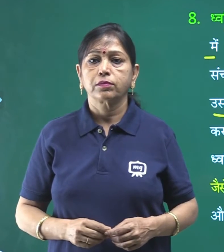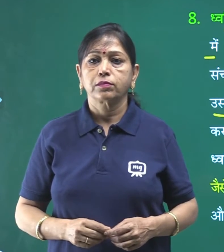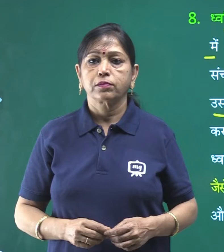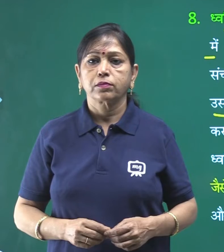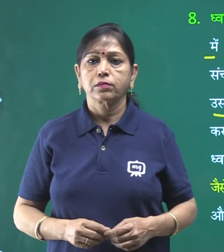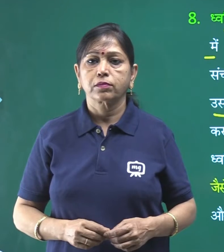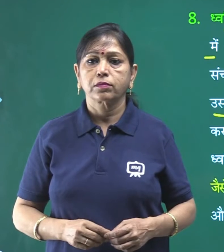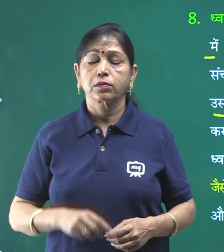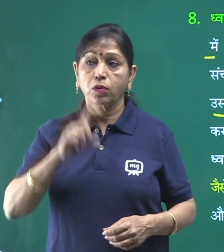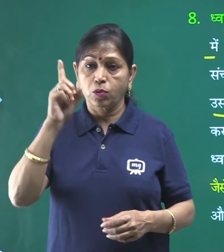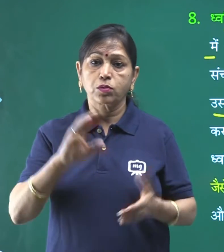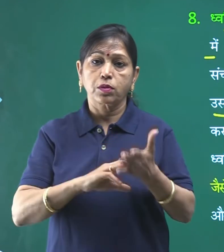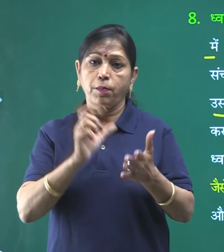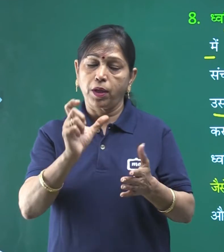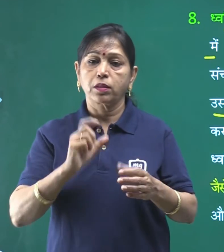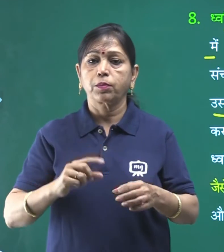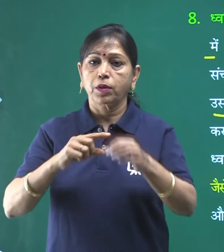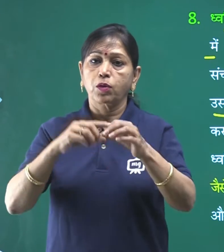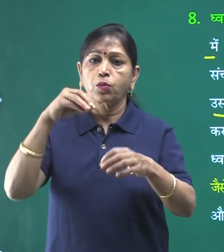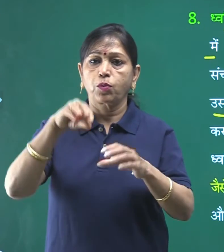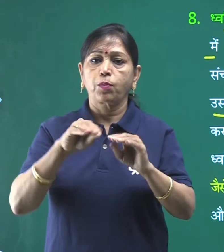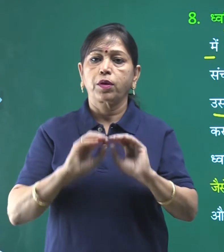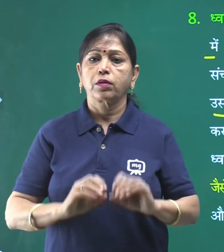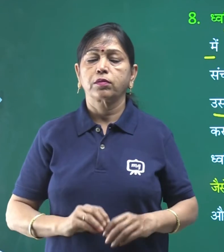उस माध्यम के गुणों पर